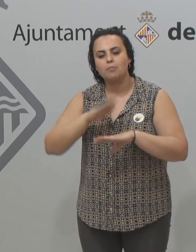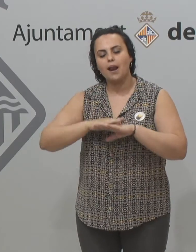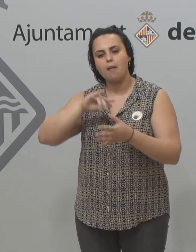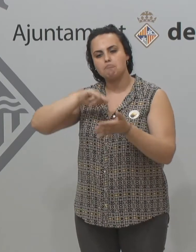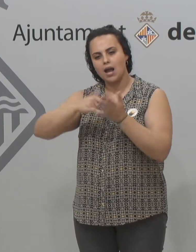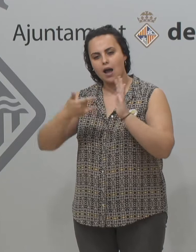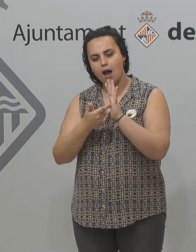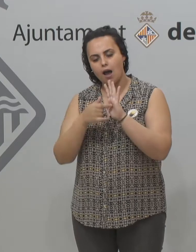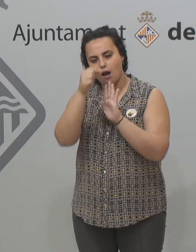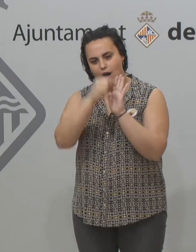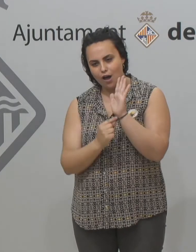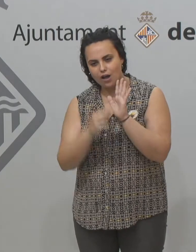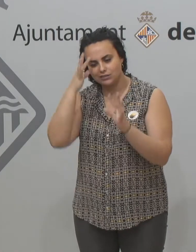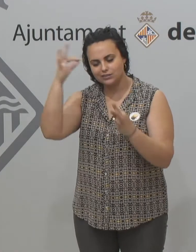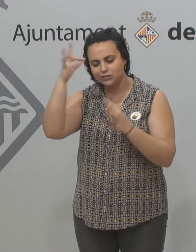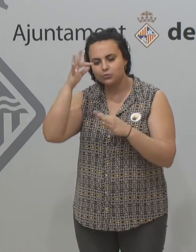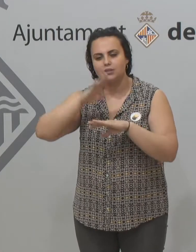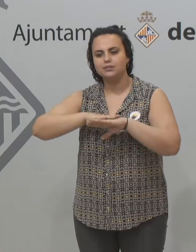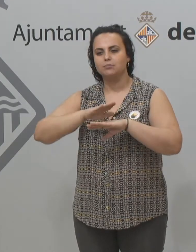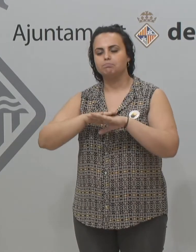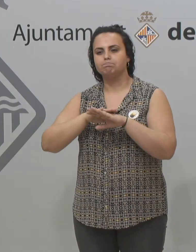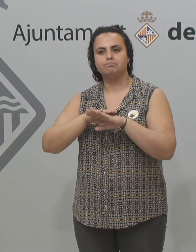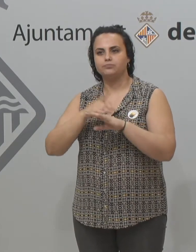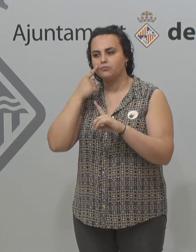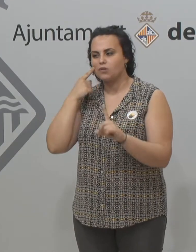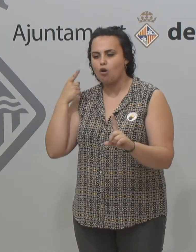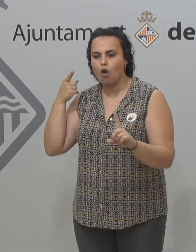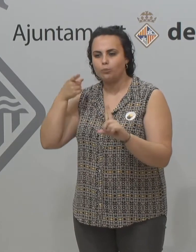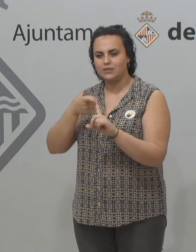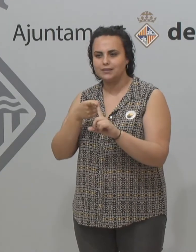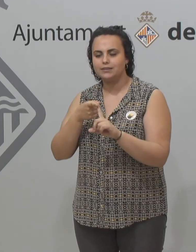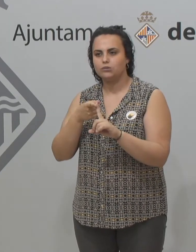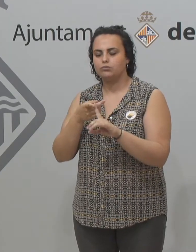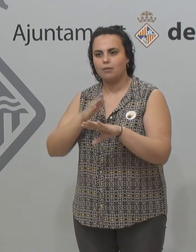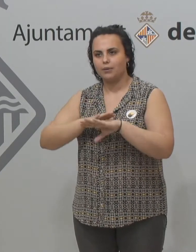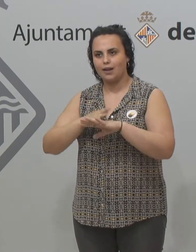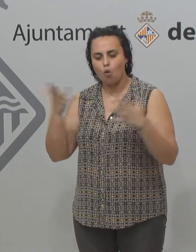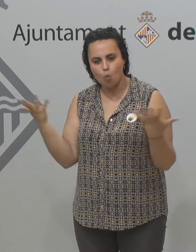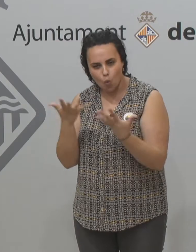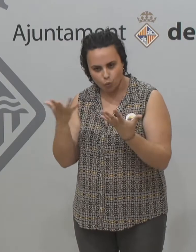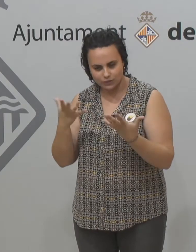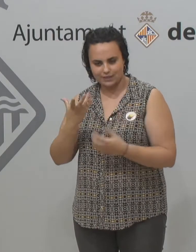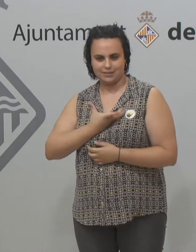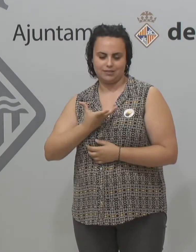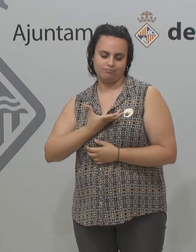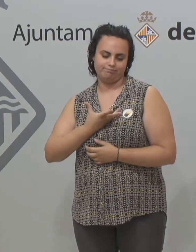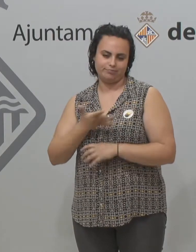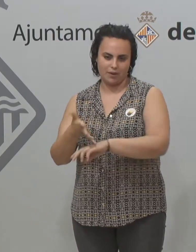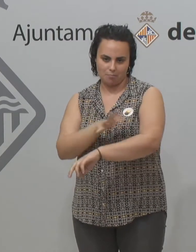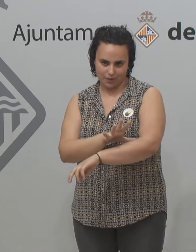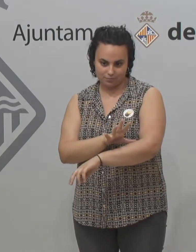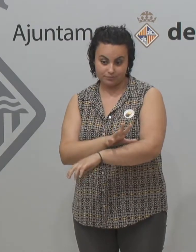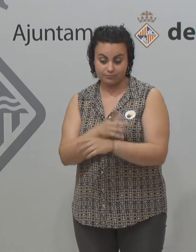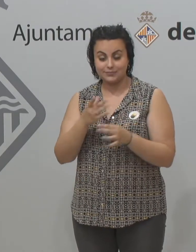mesures que pensam que són molt necessàries i molt urgents per nosaltres. En primer lloc, a partir dels